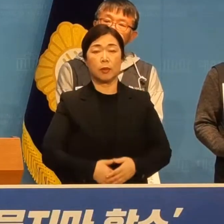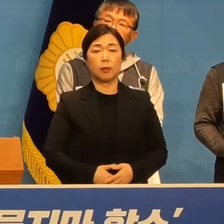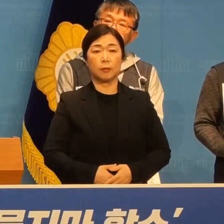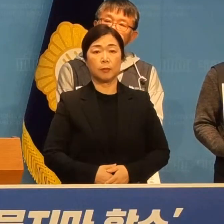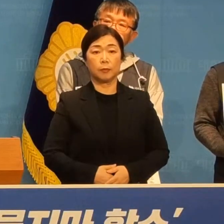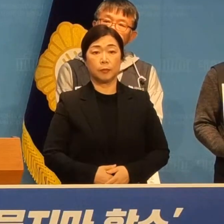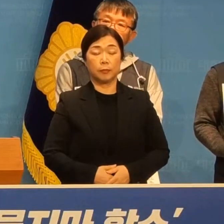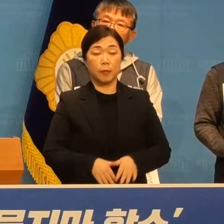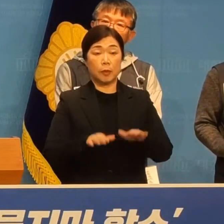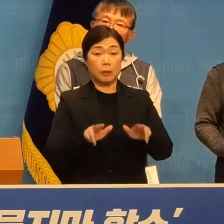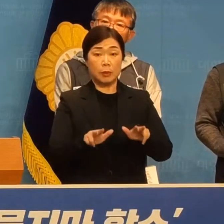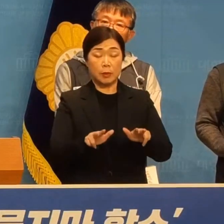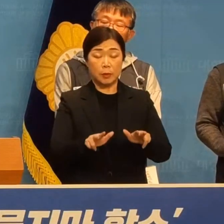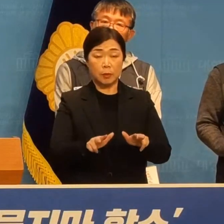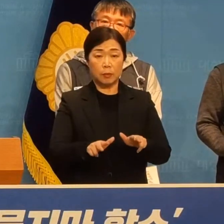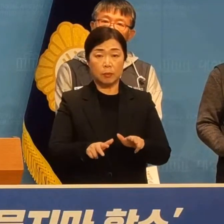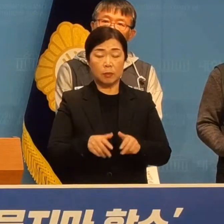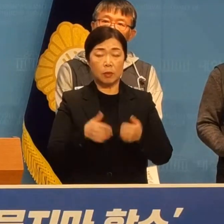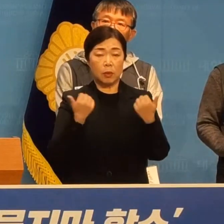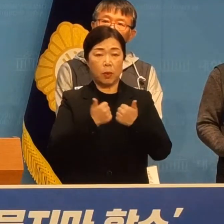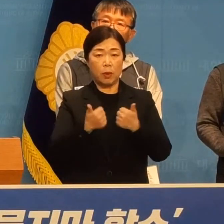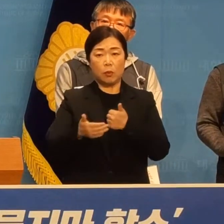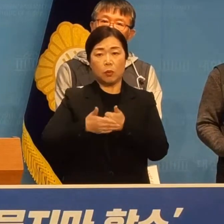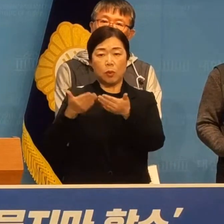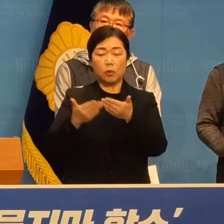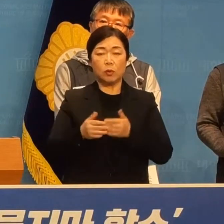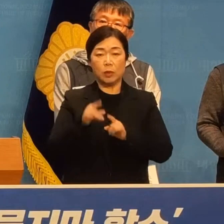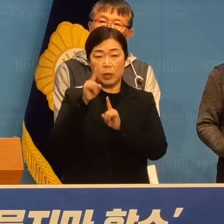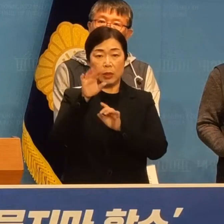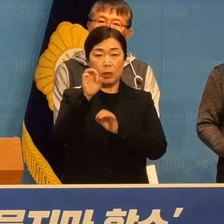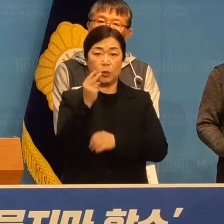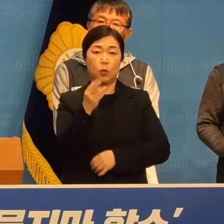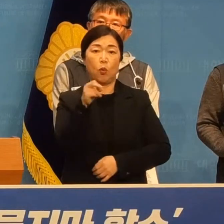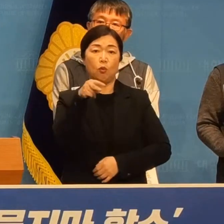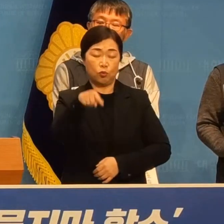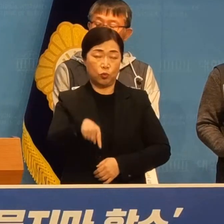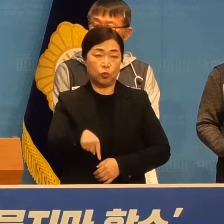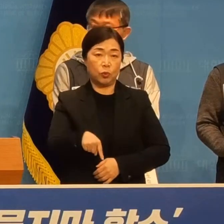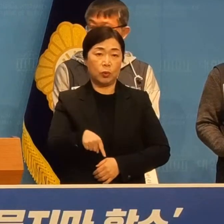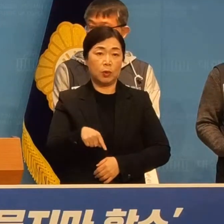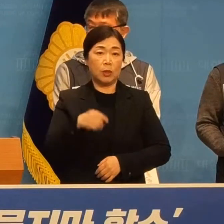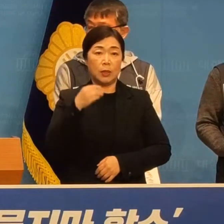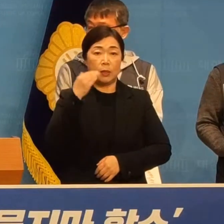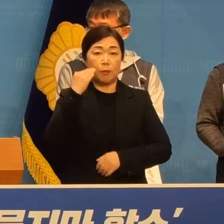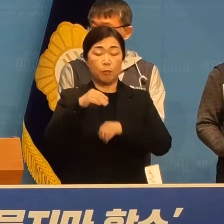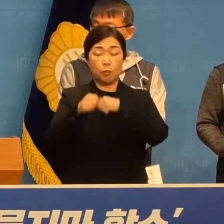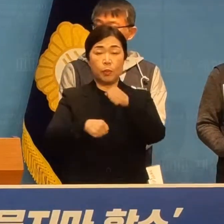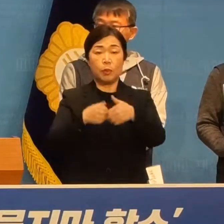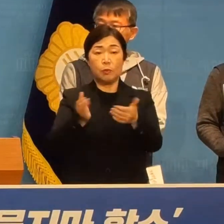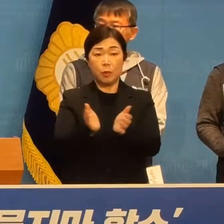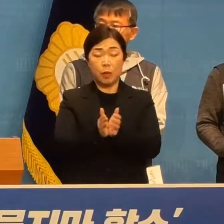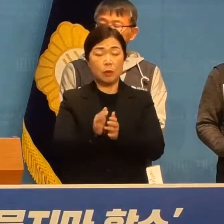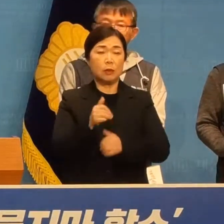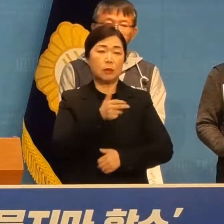바로 오늘 이 자리 마련해 주신 이용우 민주당 국회의원 발언 듣도록 하겠습니다.